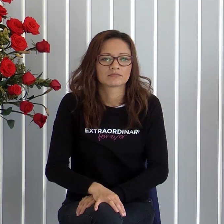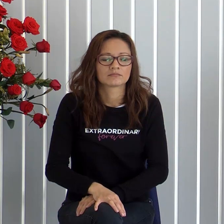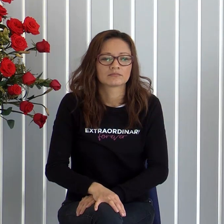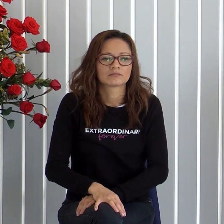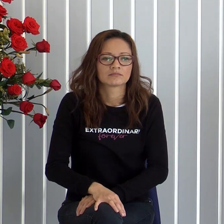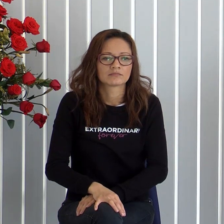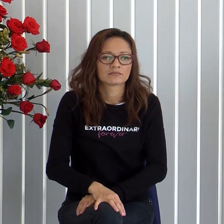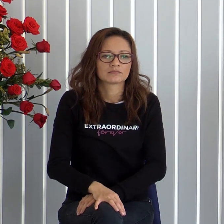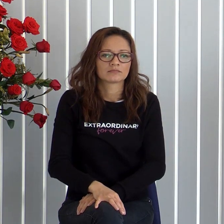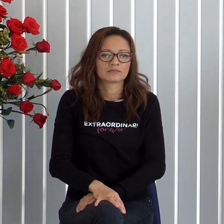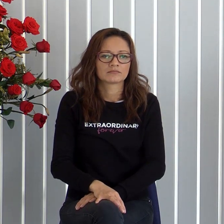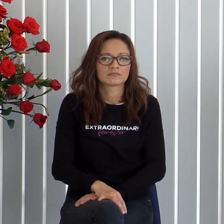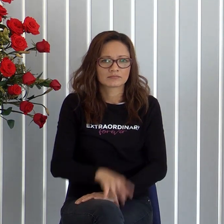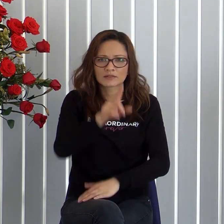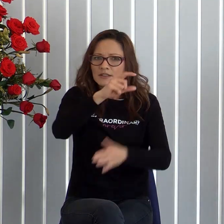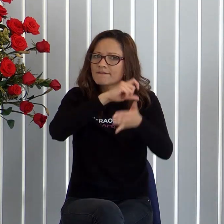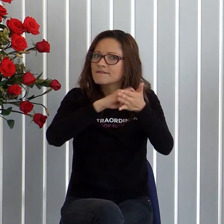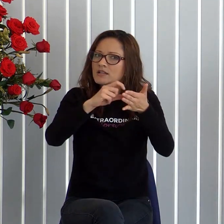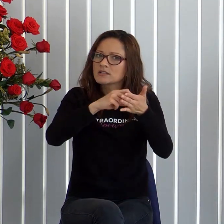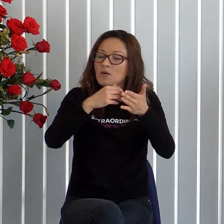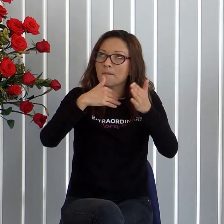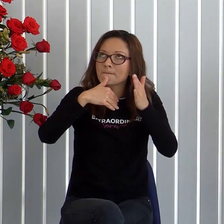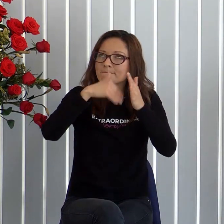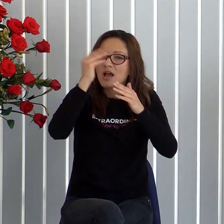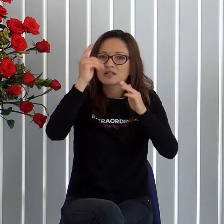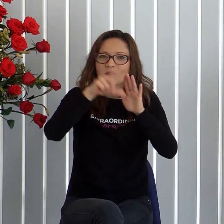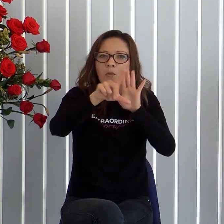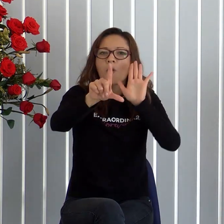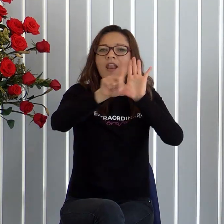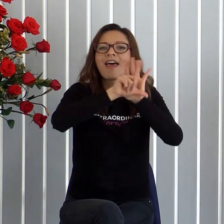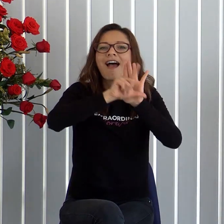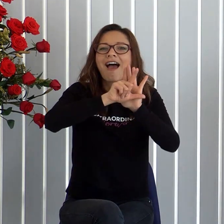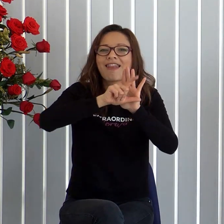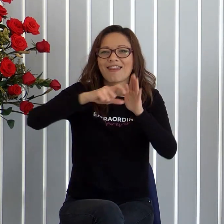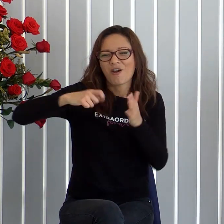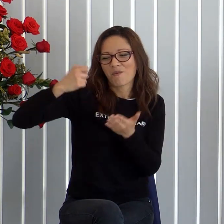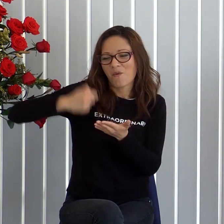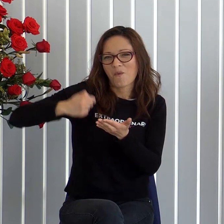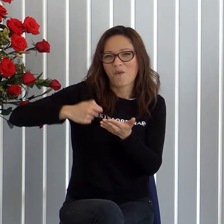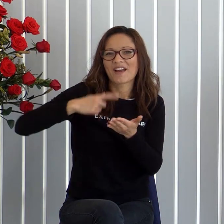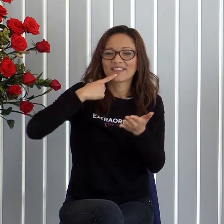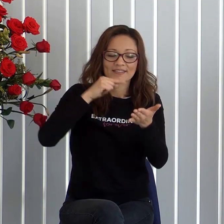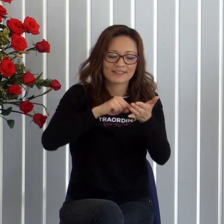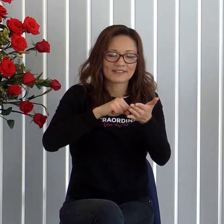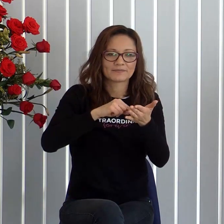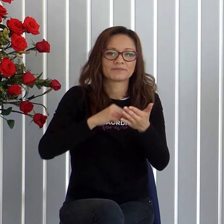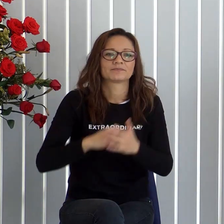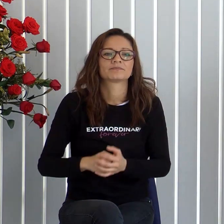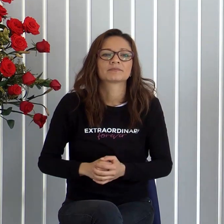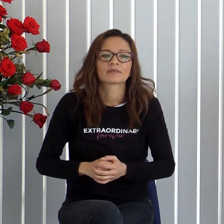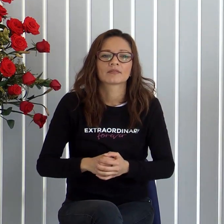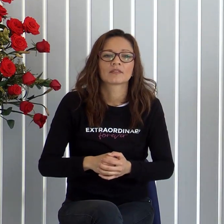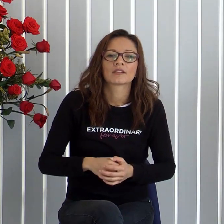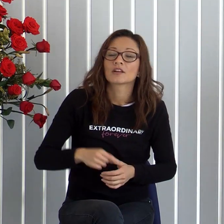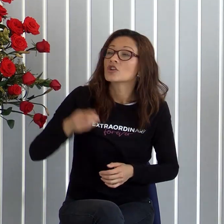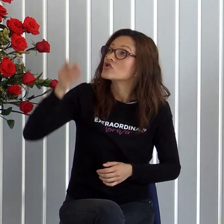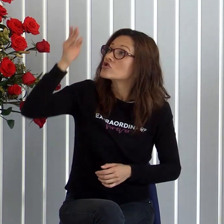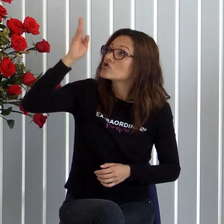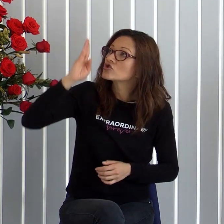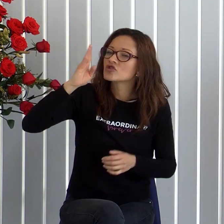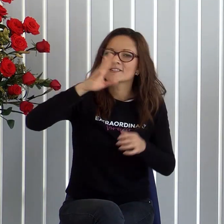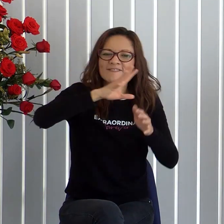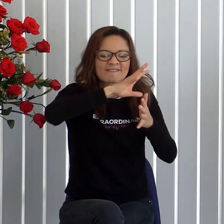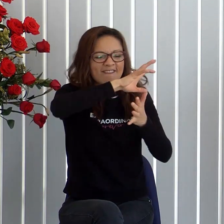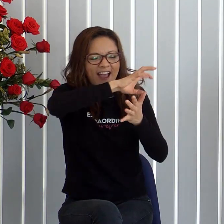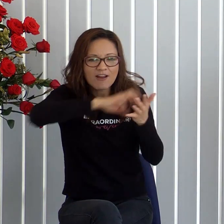Creo que no hay un versículo más legal. Dios habla ahora. Dios anuló el documento